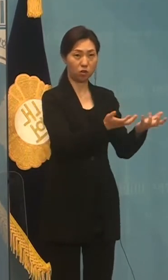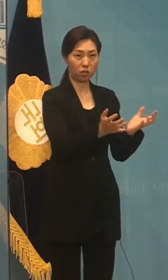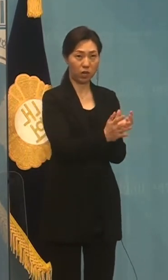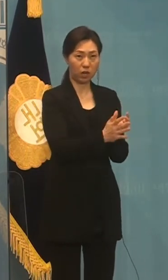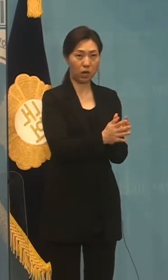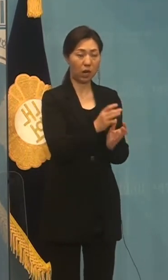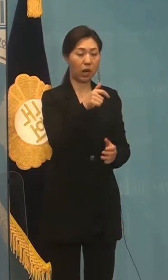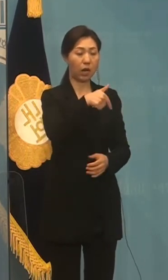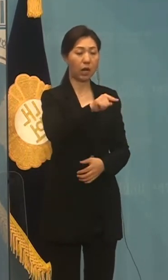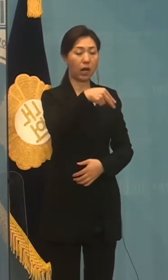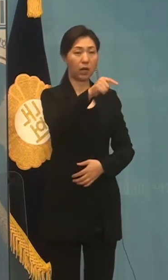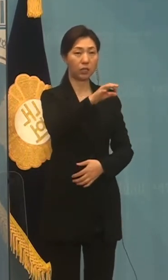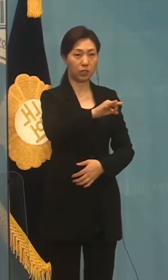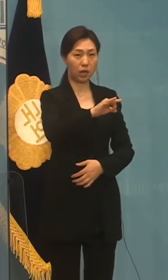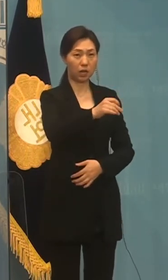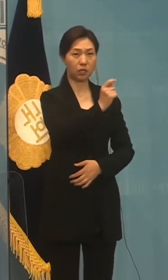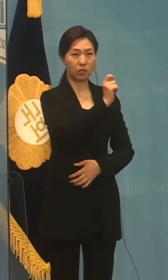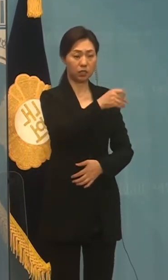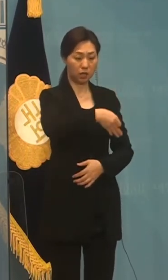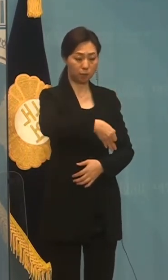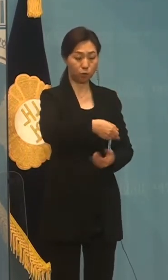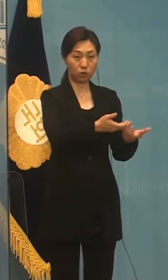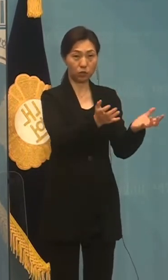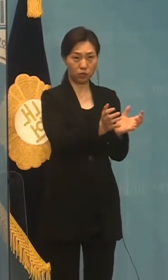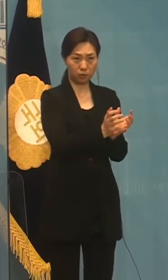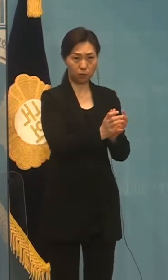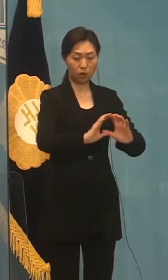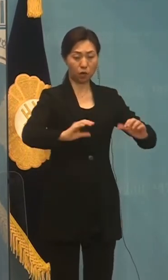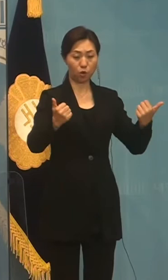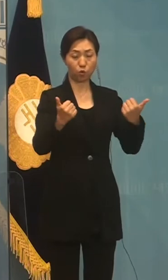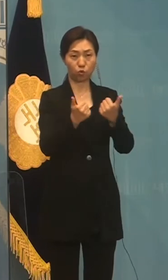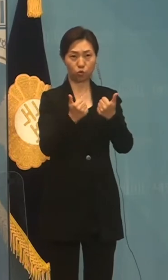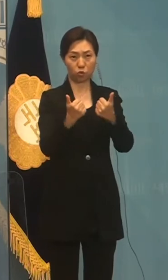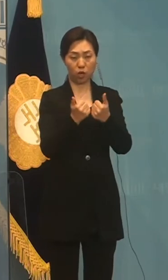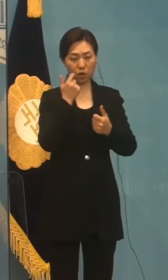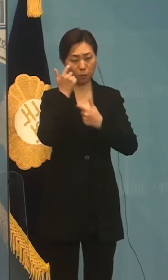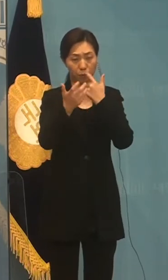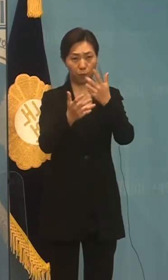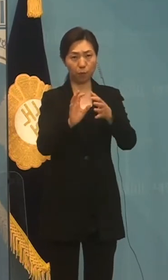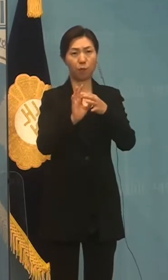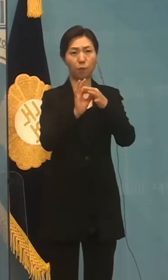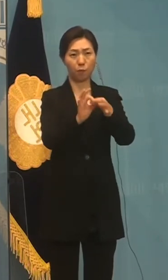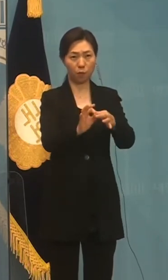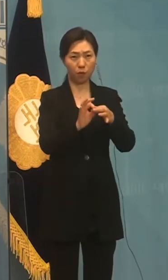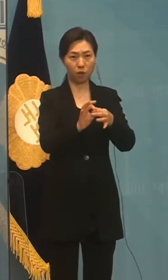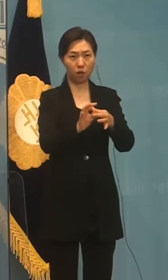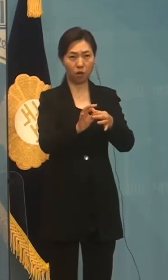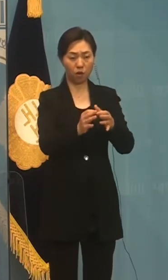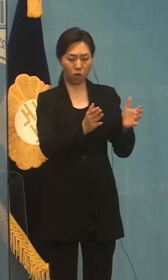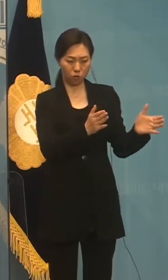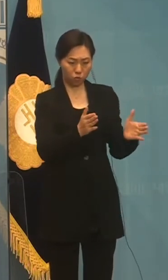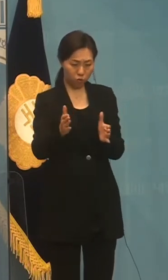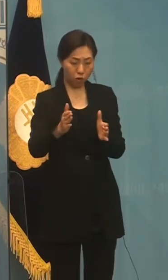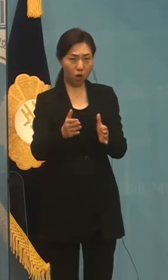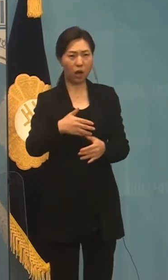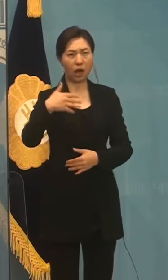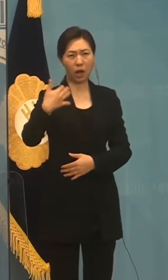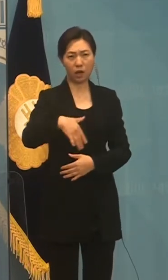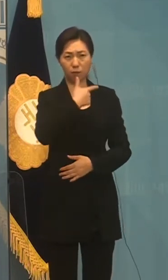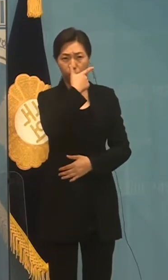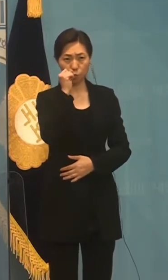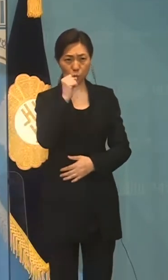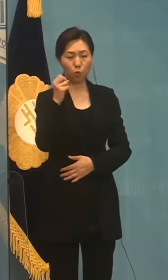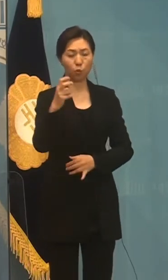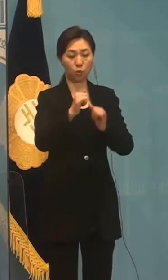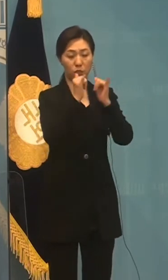회의 그리고 대정부치기 국정감사를 통해서 수차례 제대로 준비되지 않고 사회적 합의